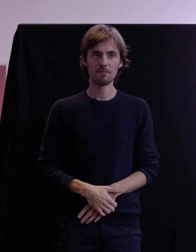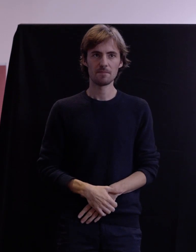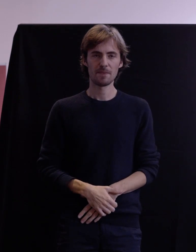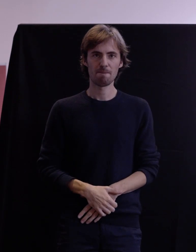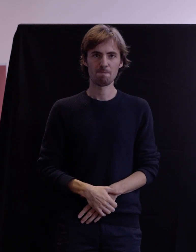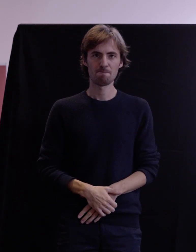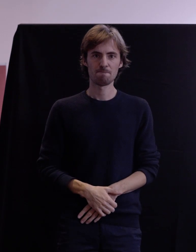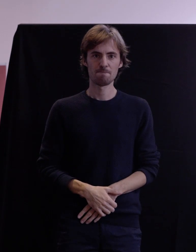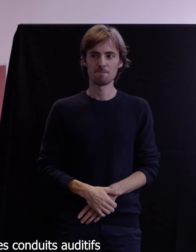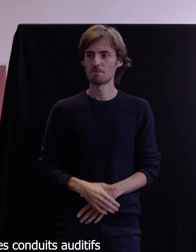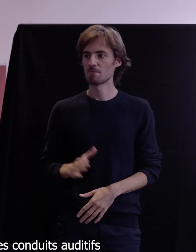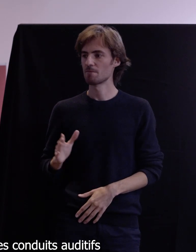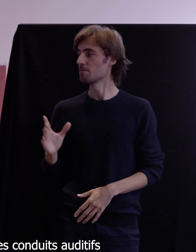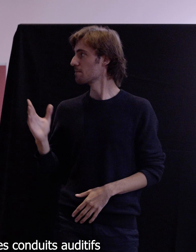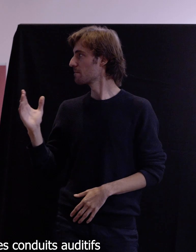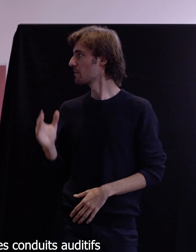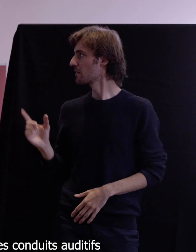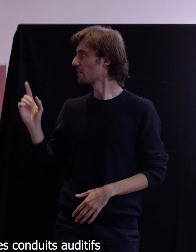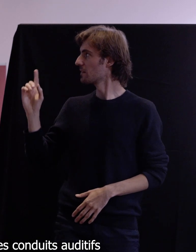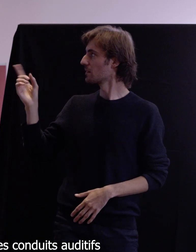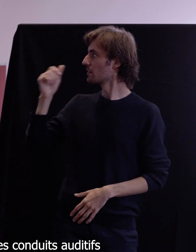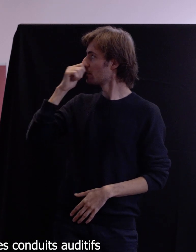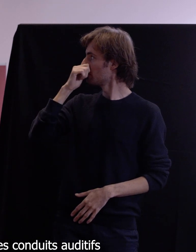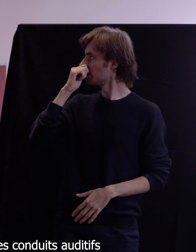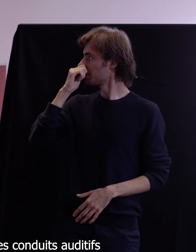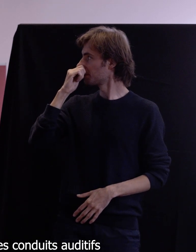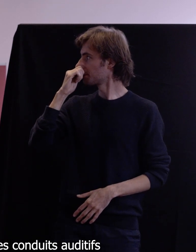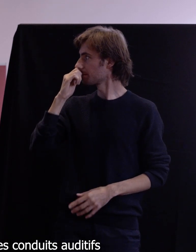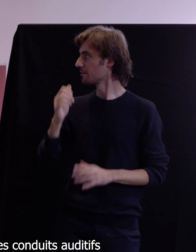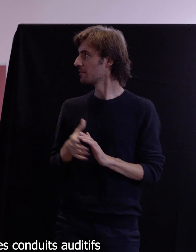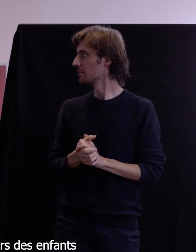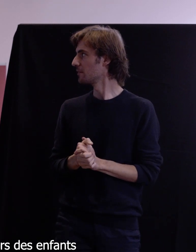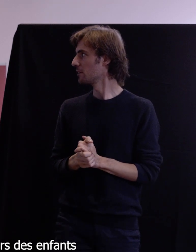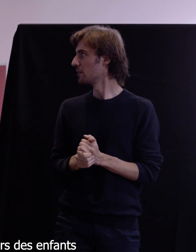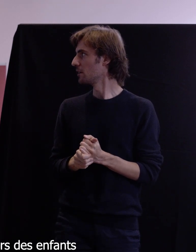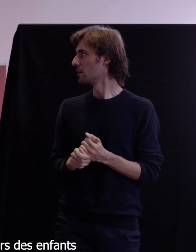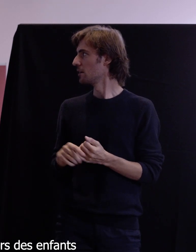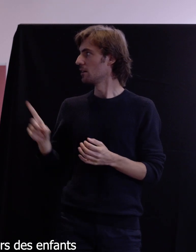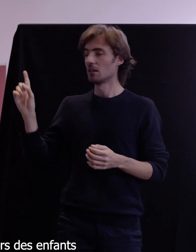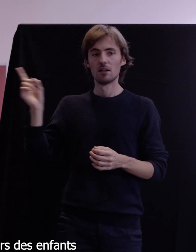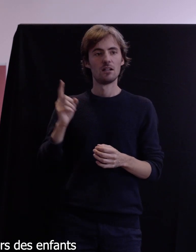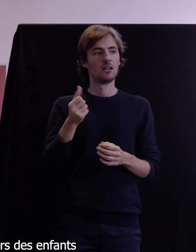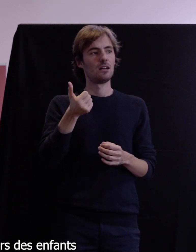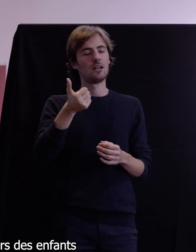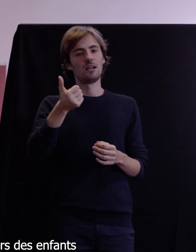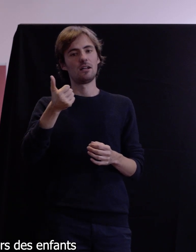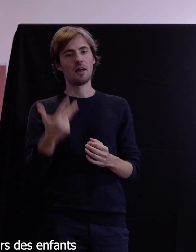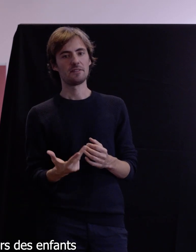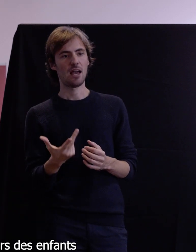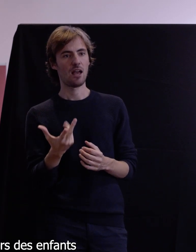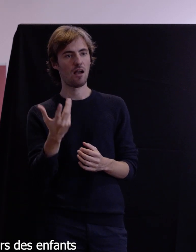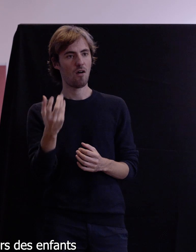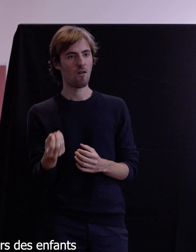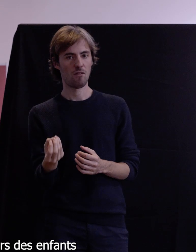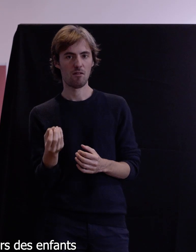Donc ça, je passe. Alors, donc cette sténose des conduits auditifs internes, en fait, on la retrouve dans à peu près un tiers des enfants qui